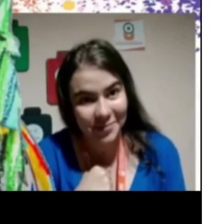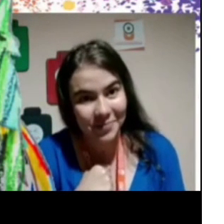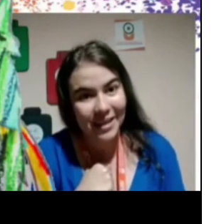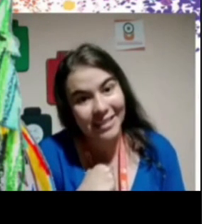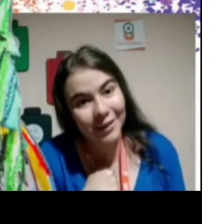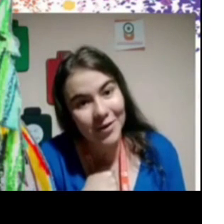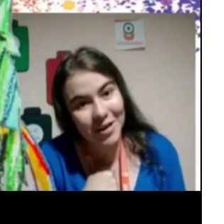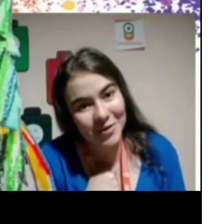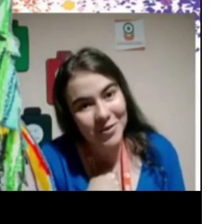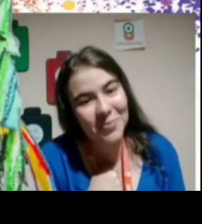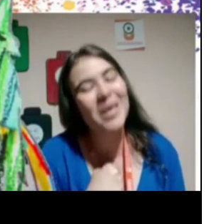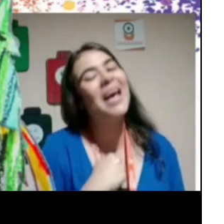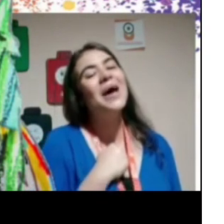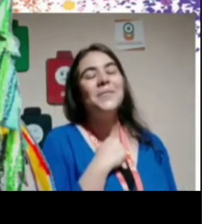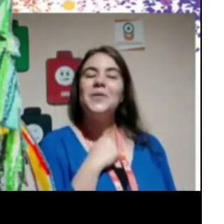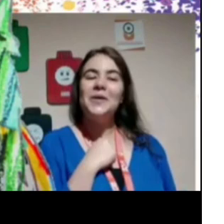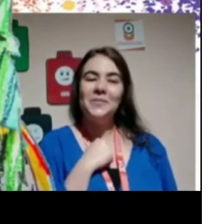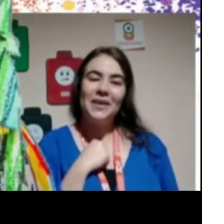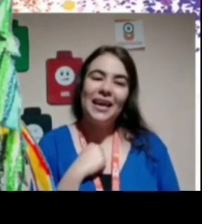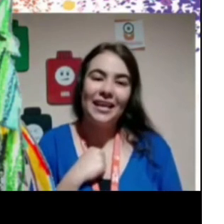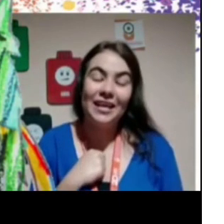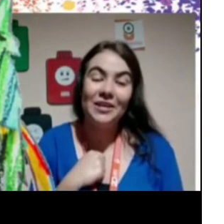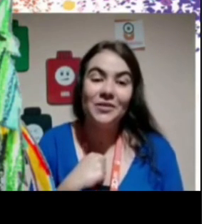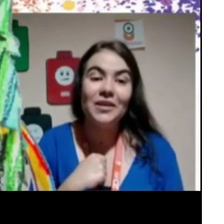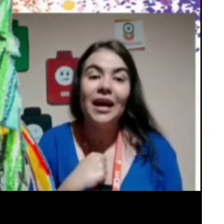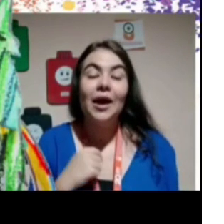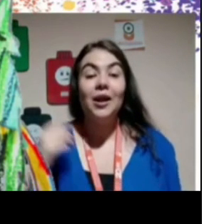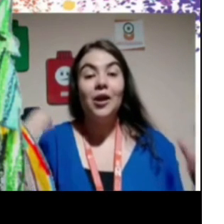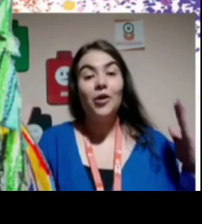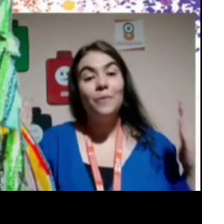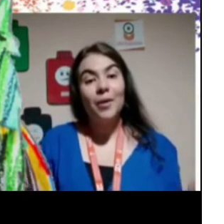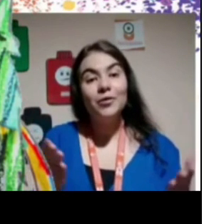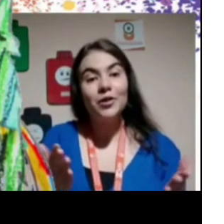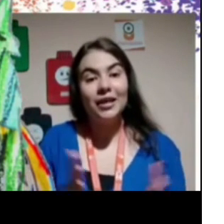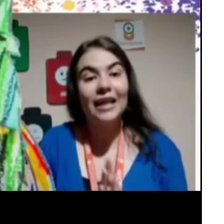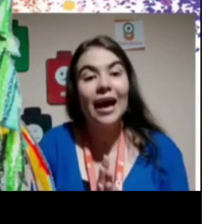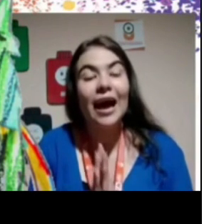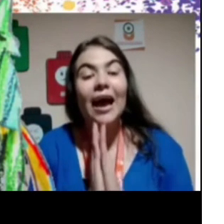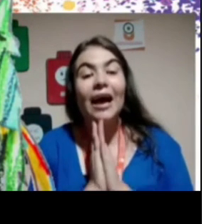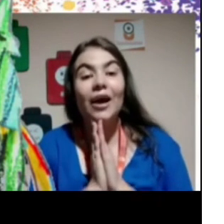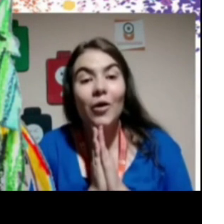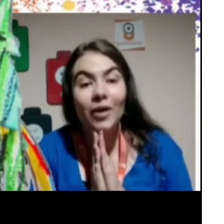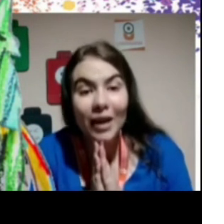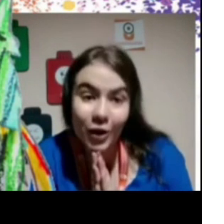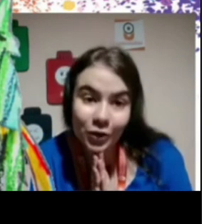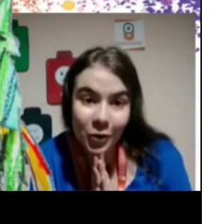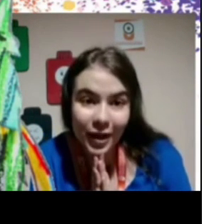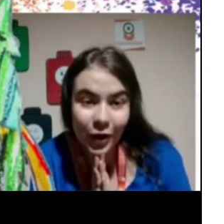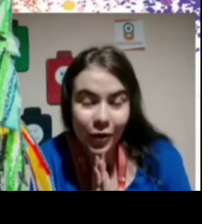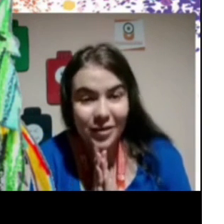¿cierto, niños? Muy bien, niños. Nos vemos ahorita con el otro